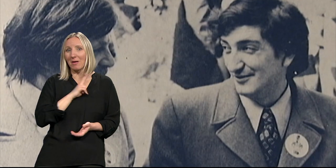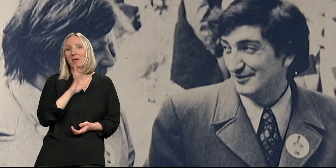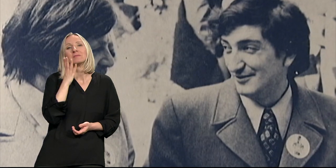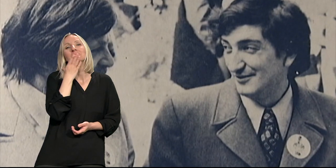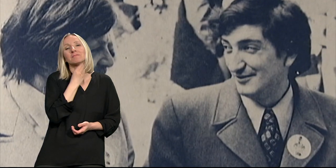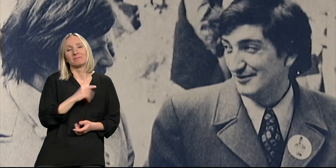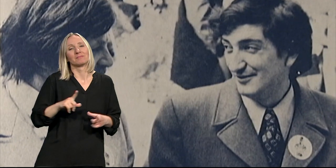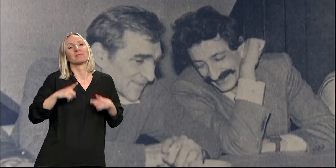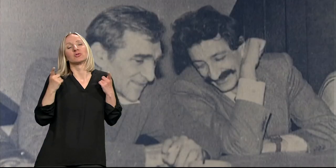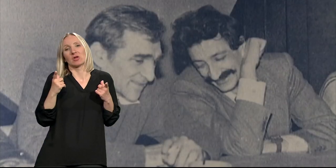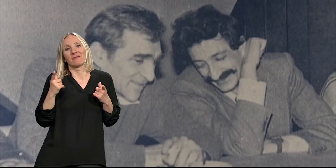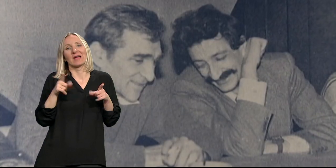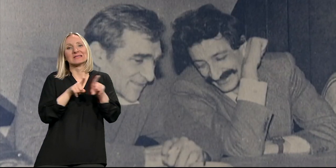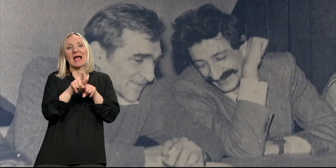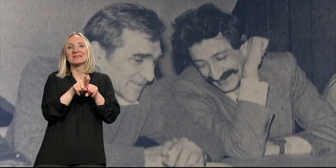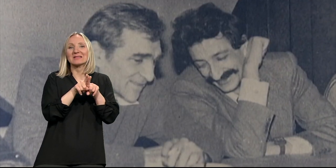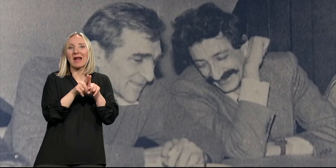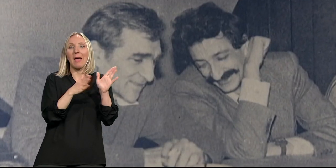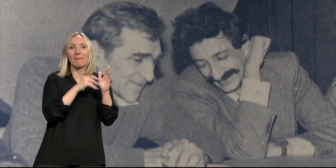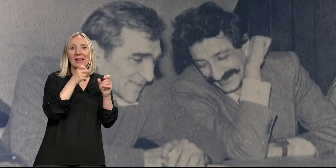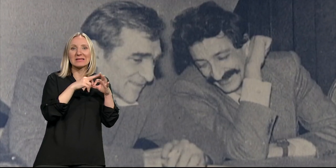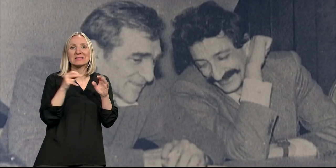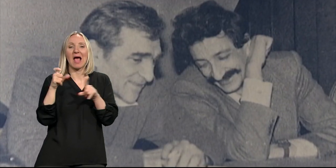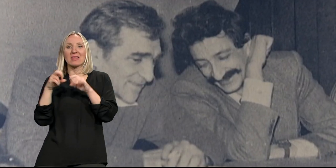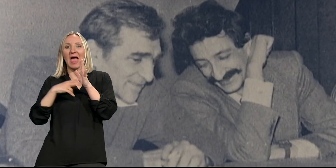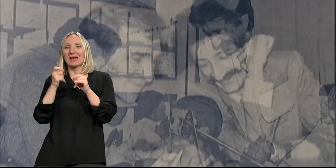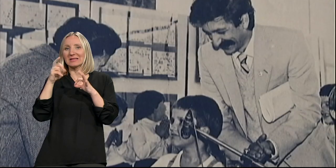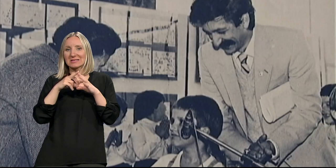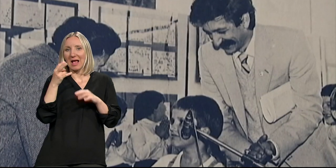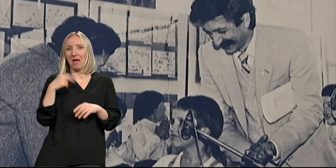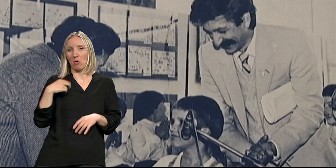mojih sestara, još su mi žive Milica i Danica.